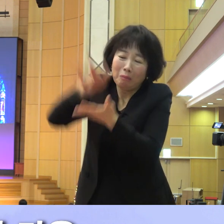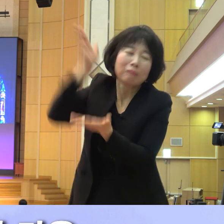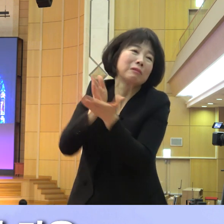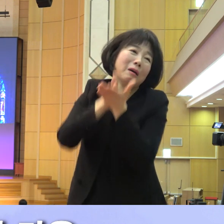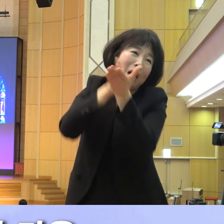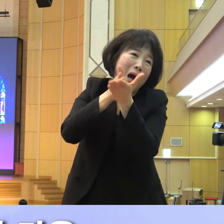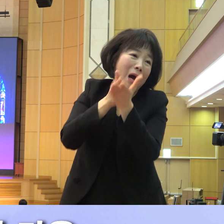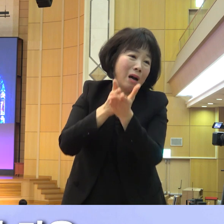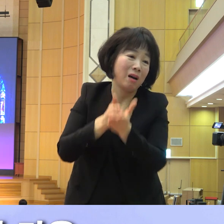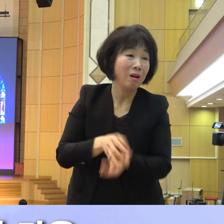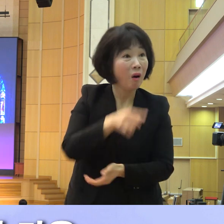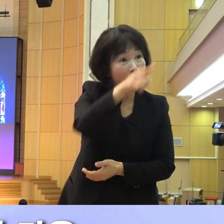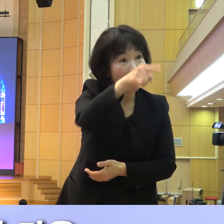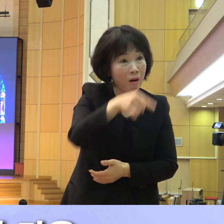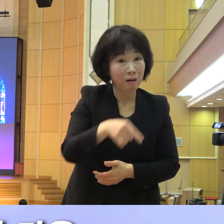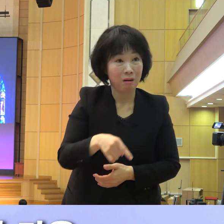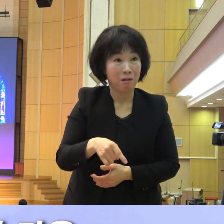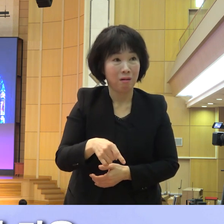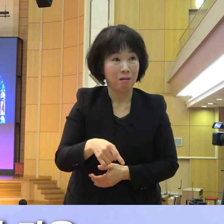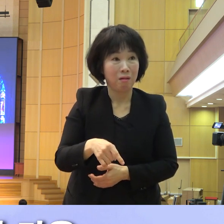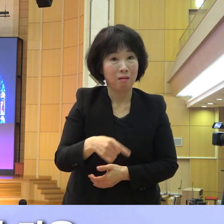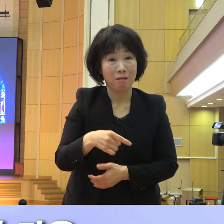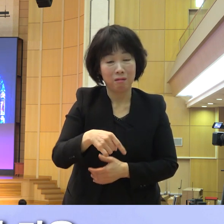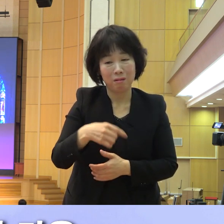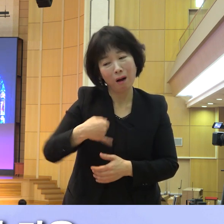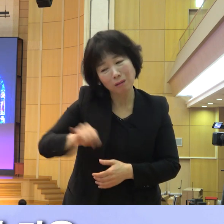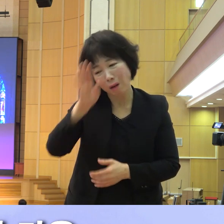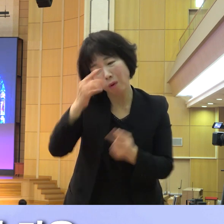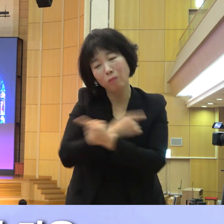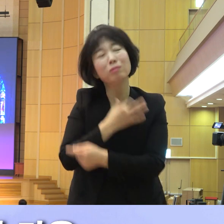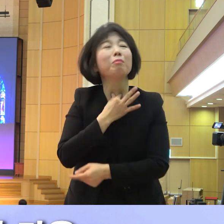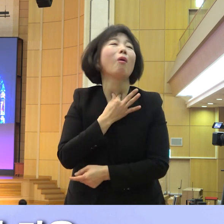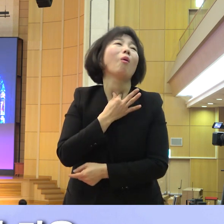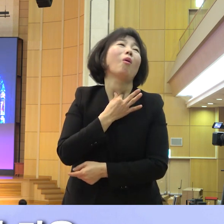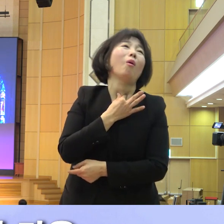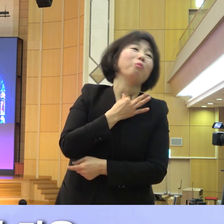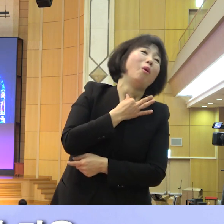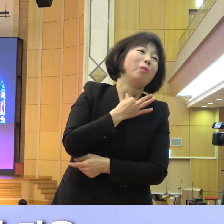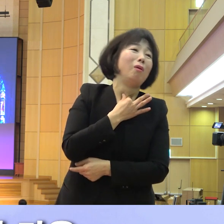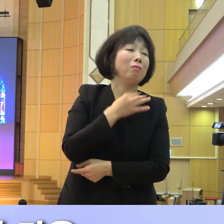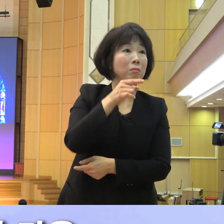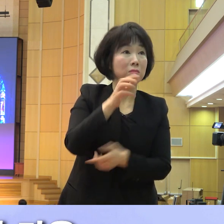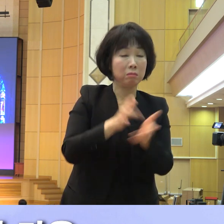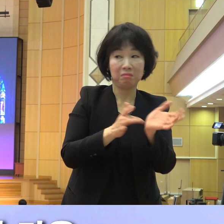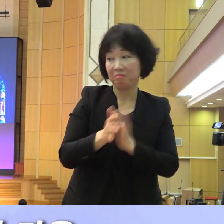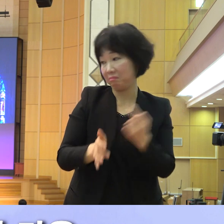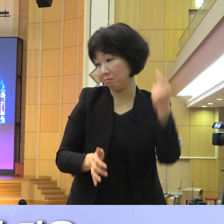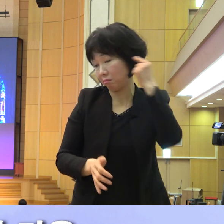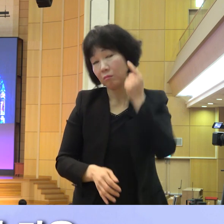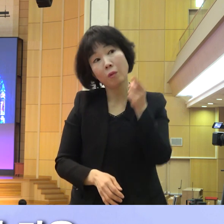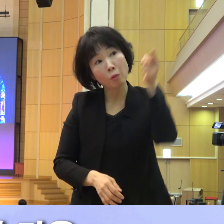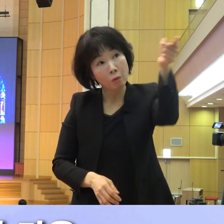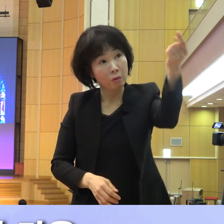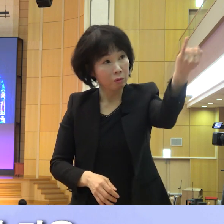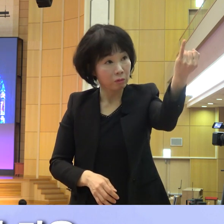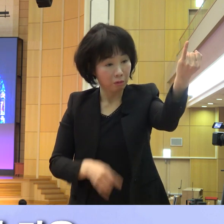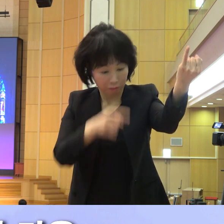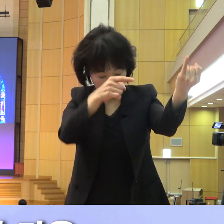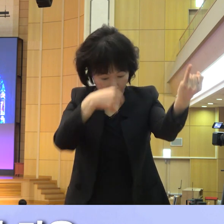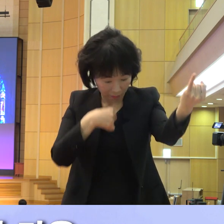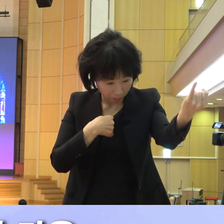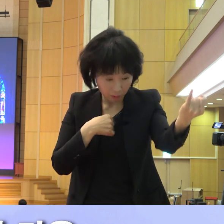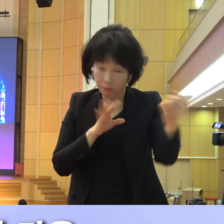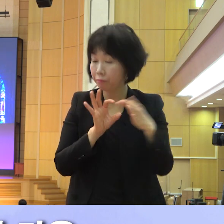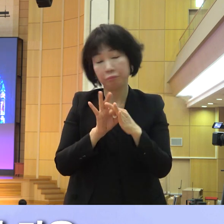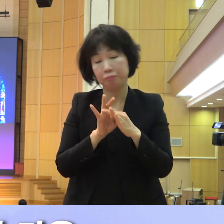내가 원하는 걸 이루고자 나한테 지금 부르짖고 있는데 해당이 안 돼. 안 되는 줄 알면서,